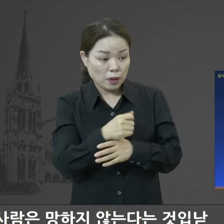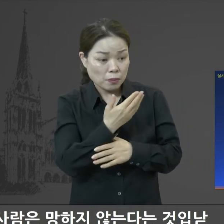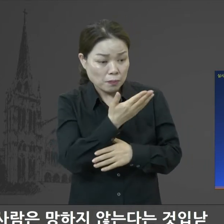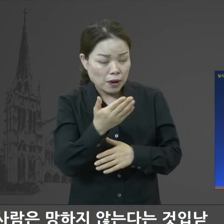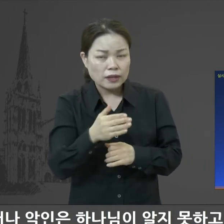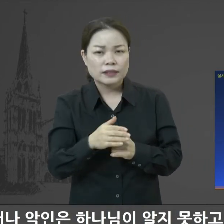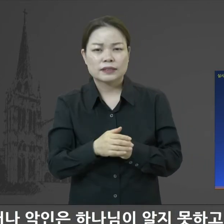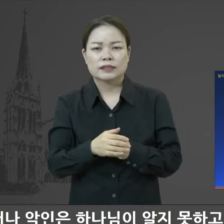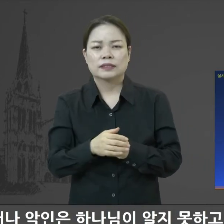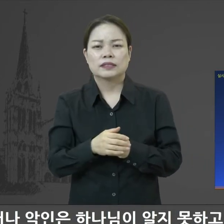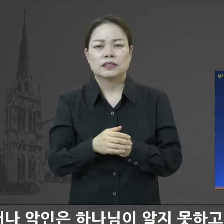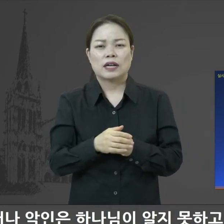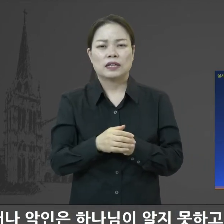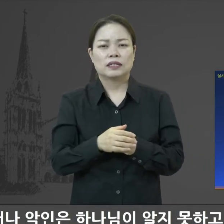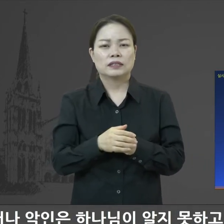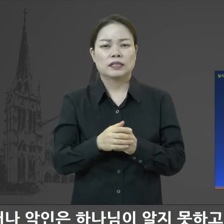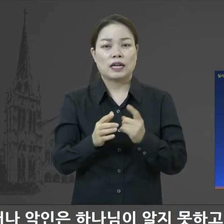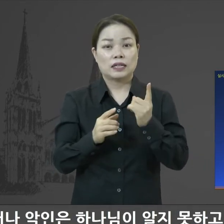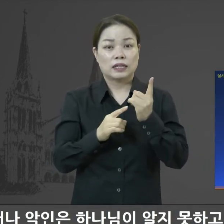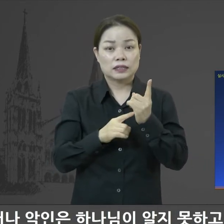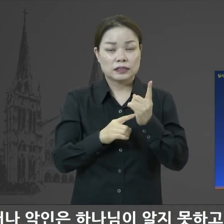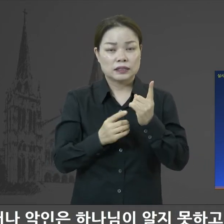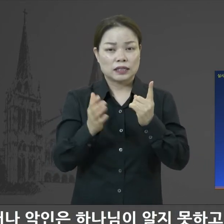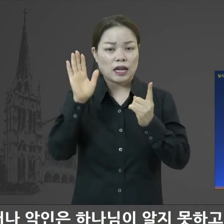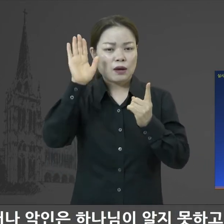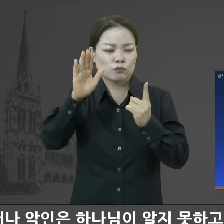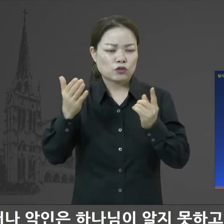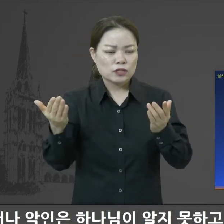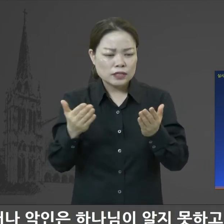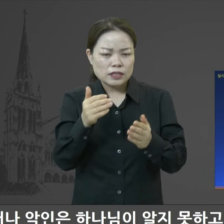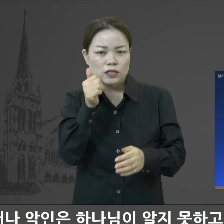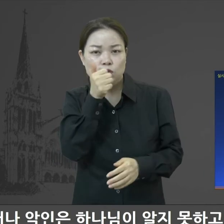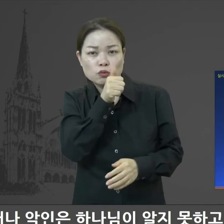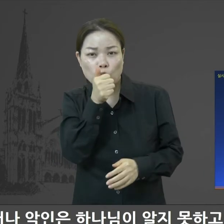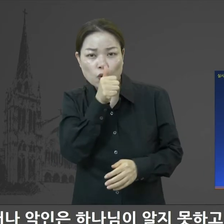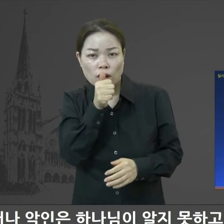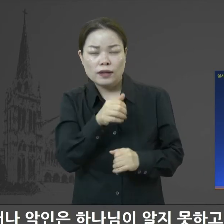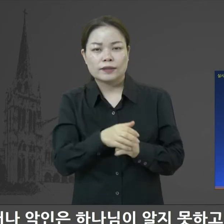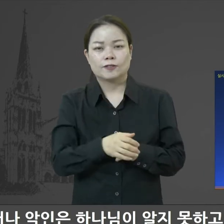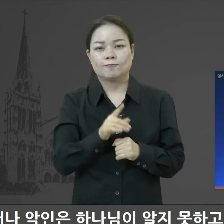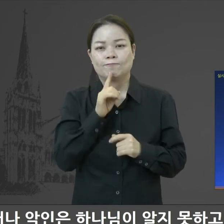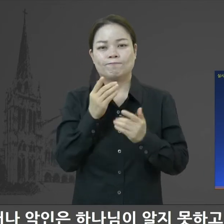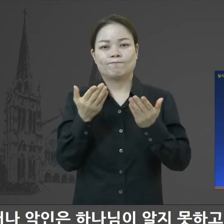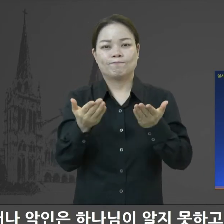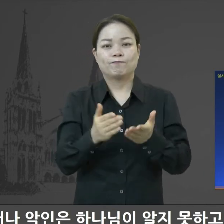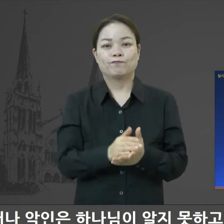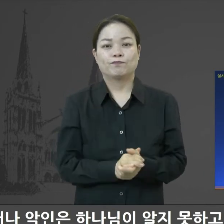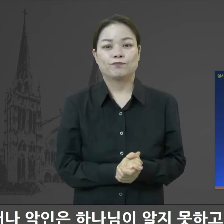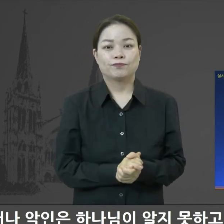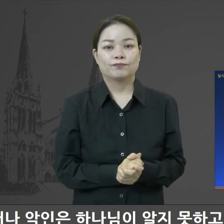그리고 그 다음에 한 가지의 앞으로 일어날 일을 소개하시는데 이렇게 말씀하십니다.